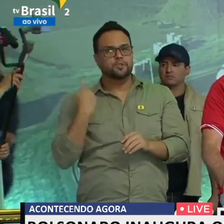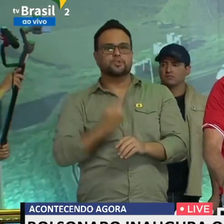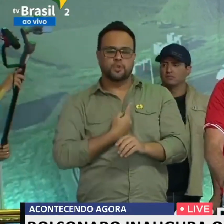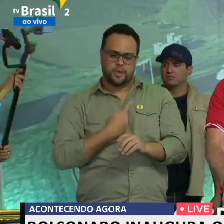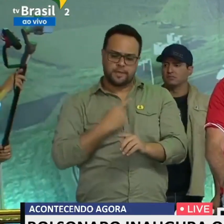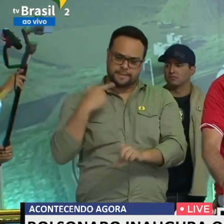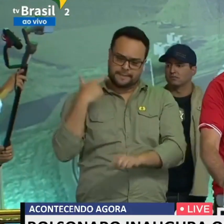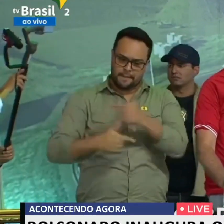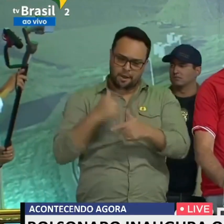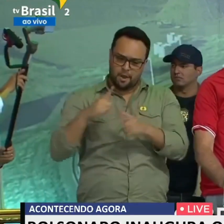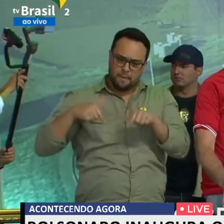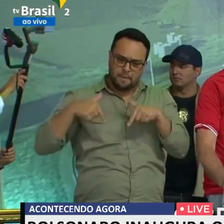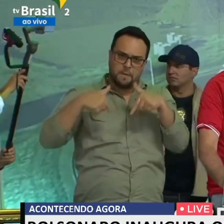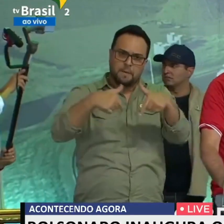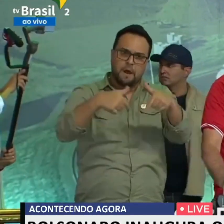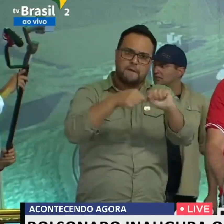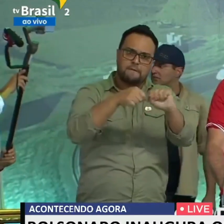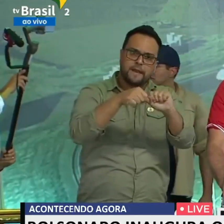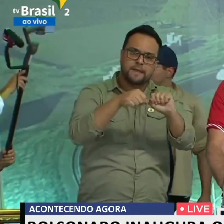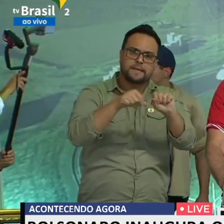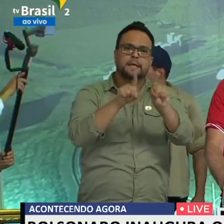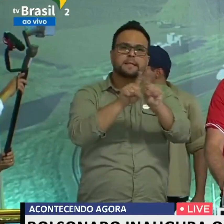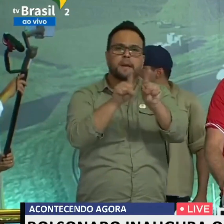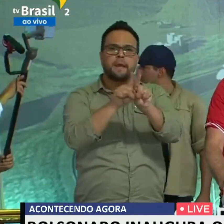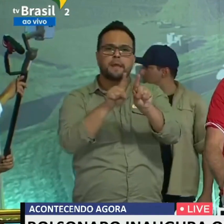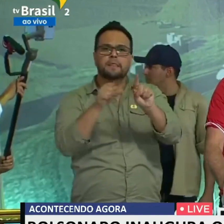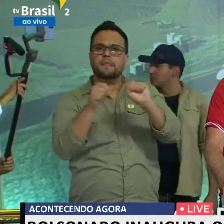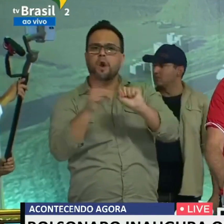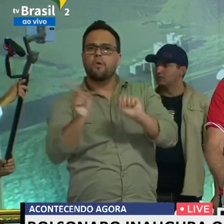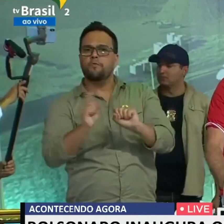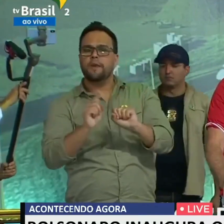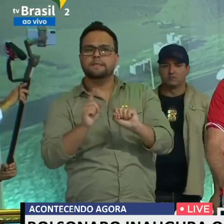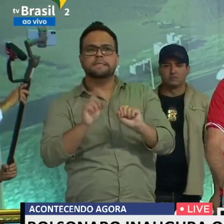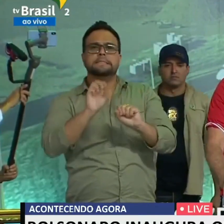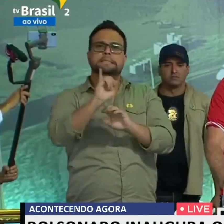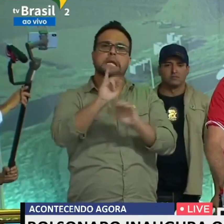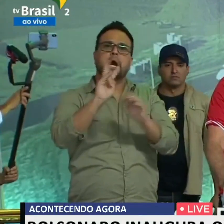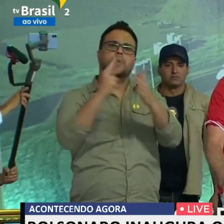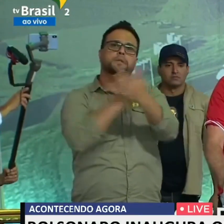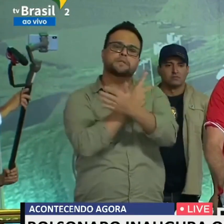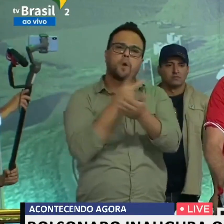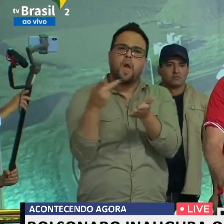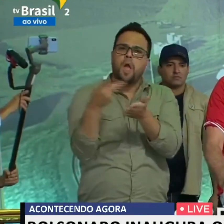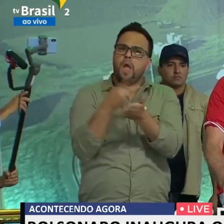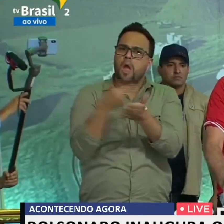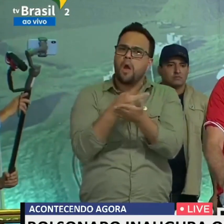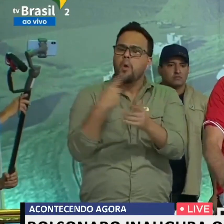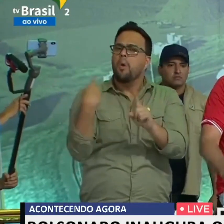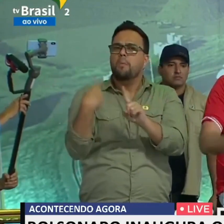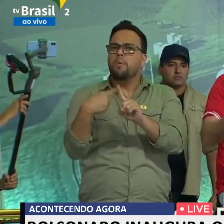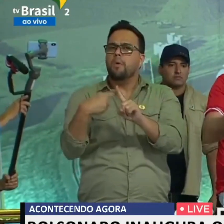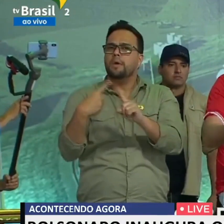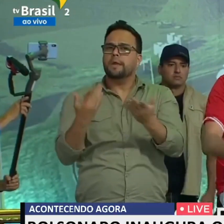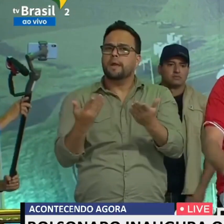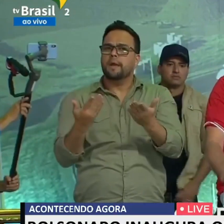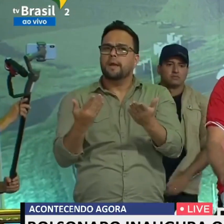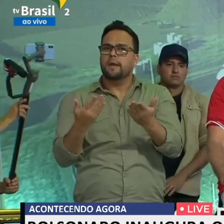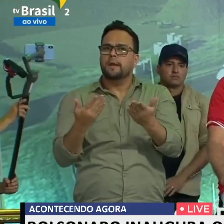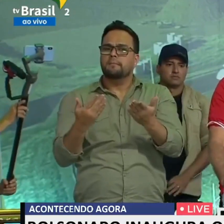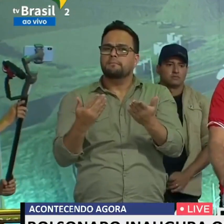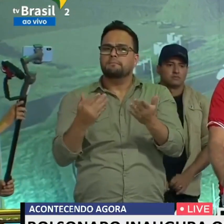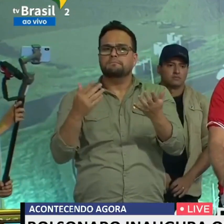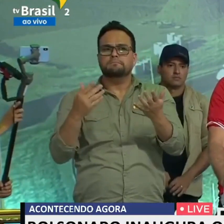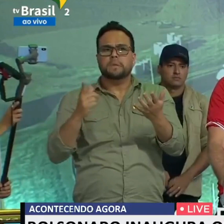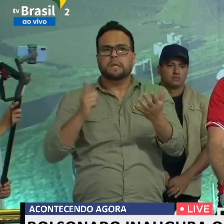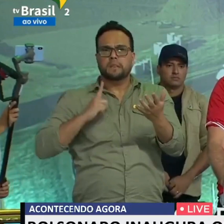que não fizemos, onde porventura erramos e por que estamos naquela